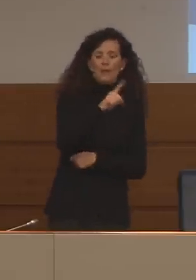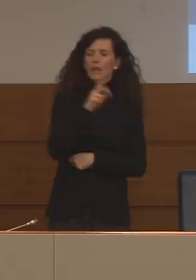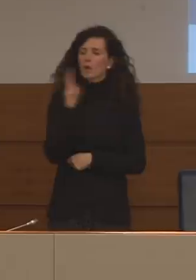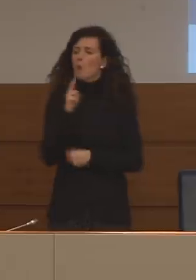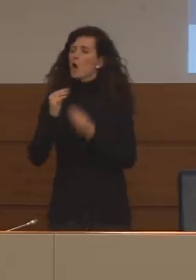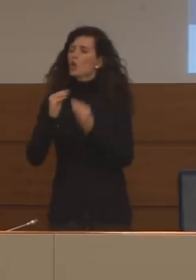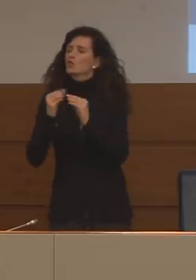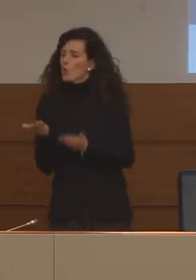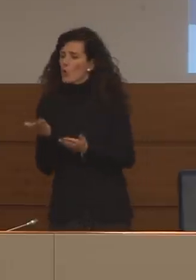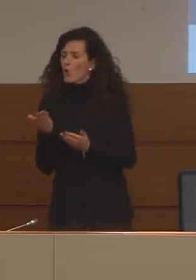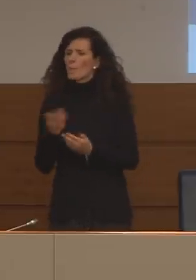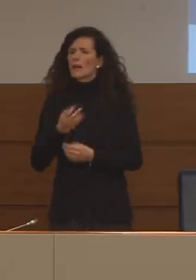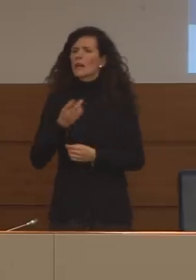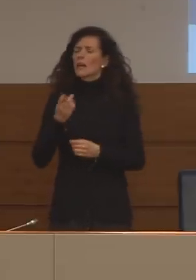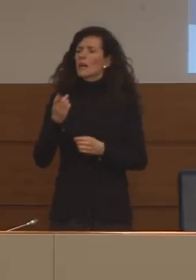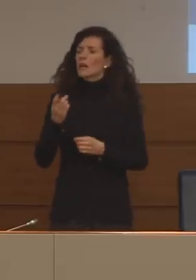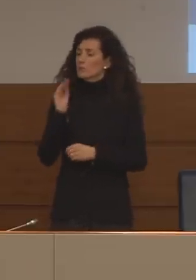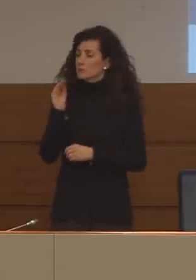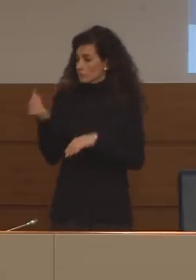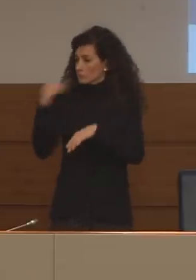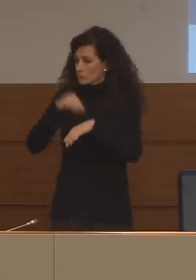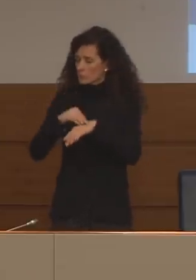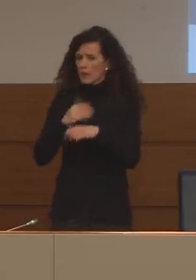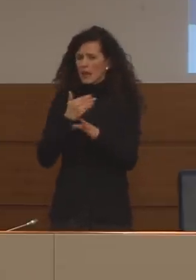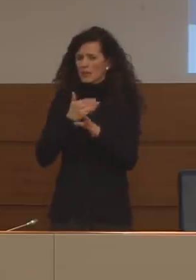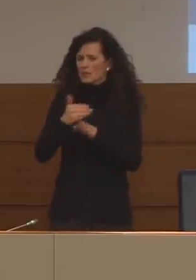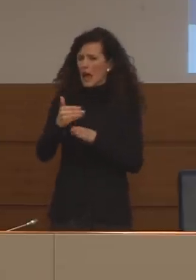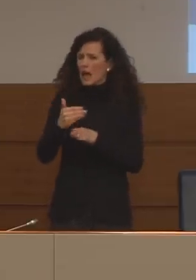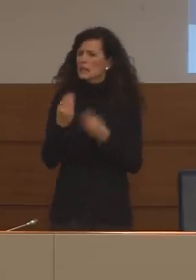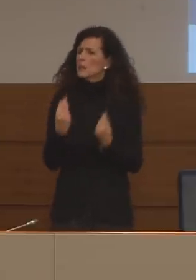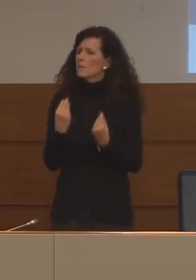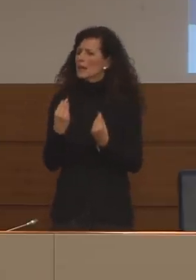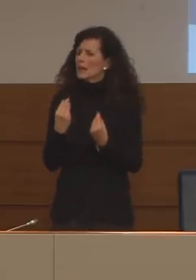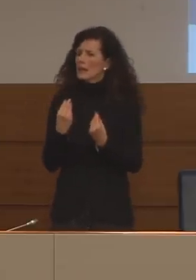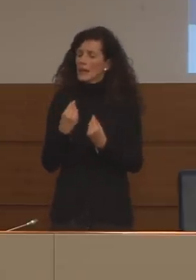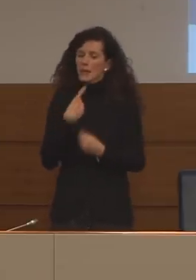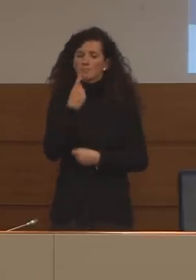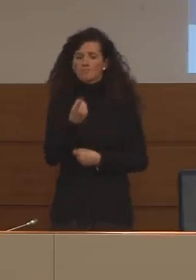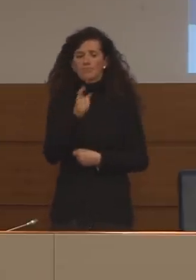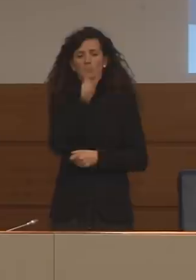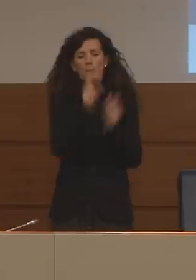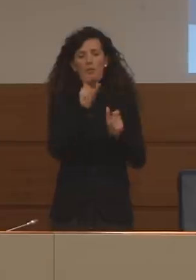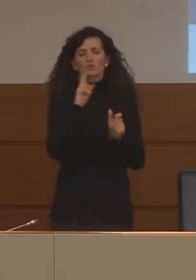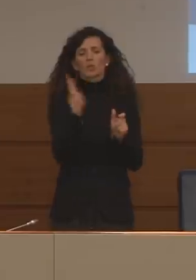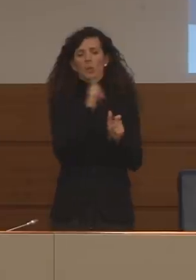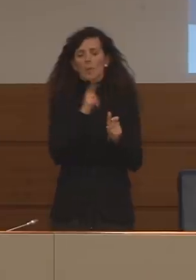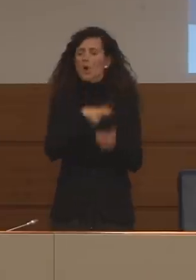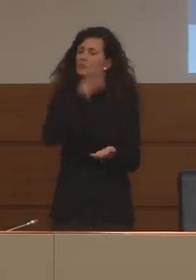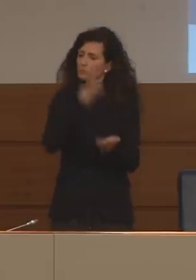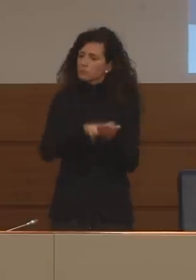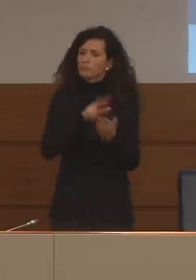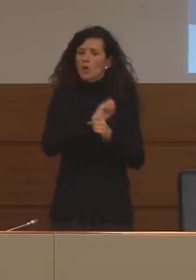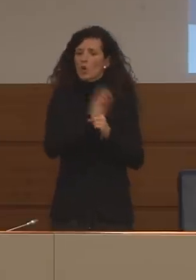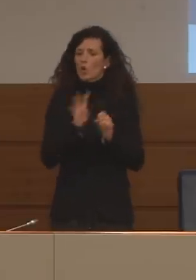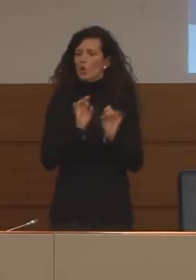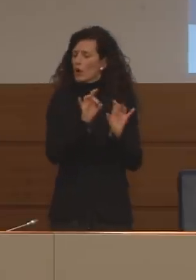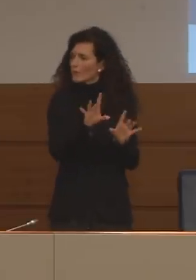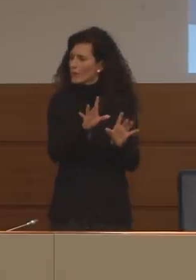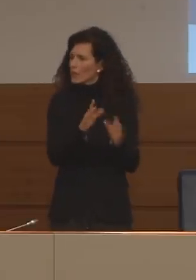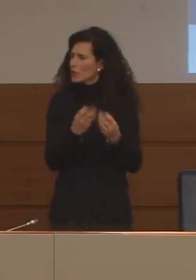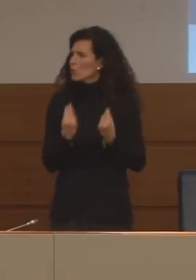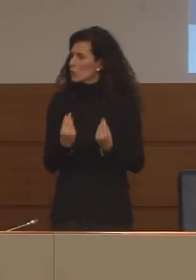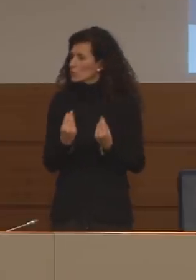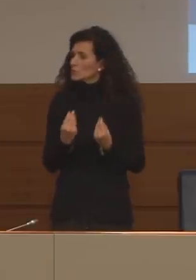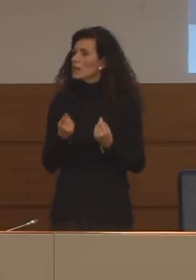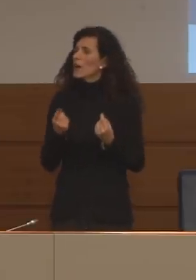nel accertare effettivamente il numero di morti per coronavirus e se ad oggi ci può confermare se c'è un